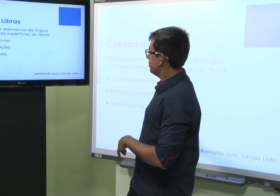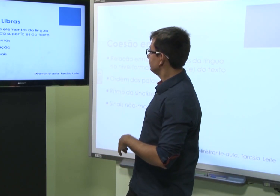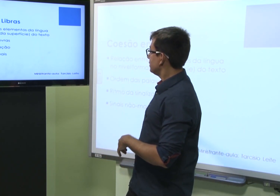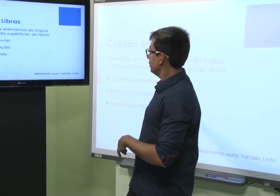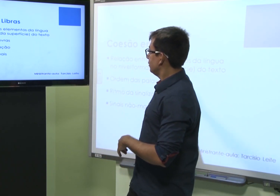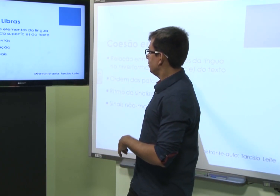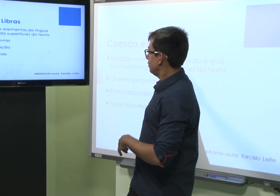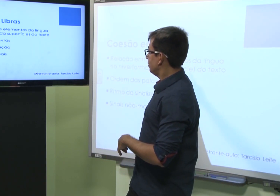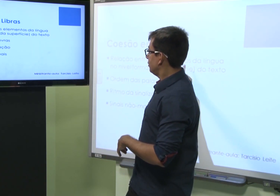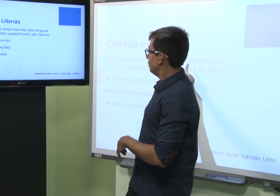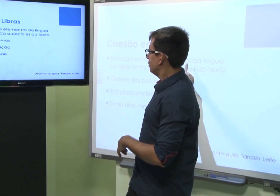língua de sinais?